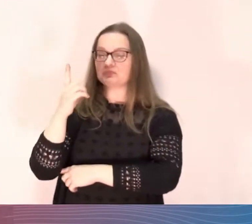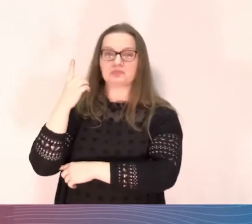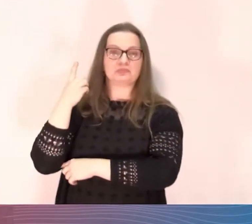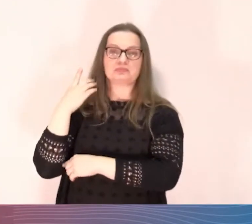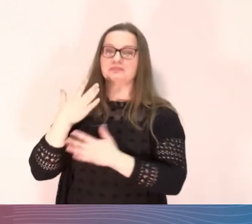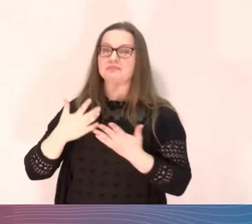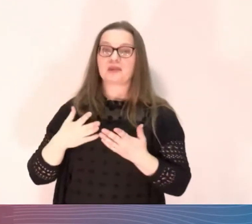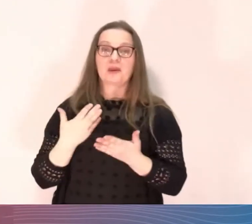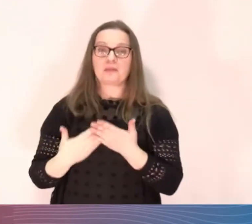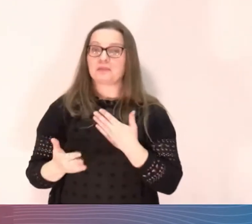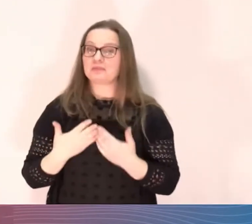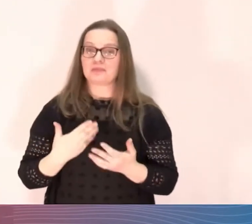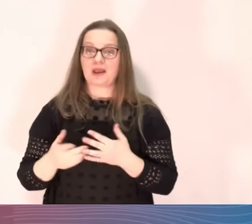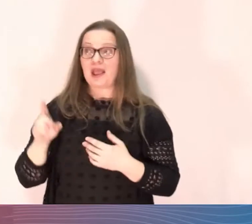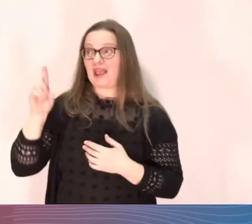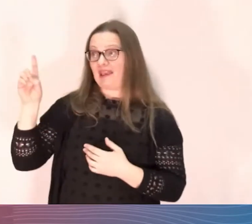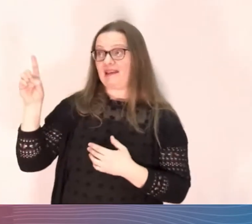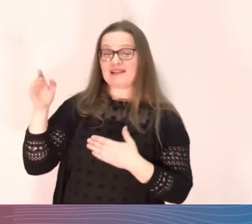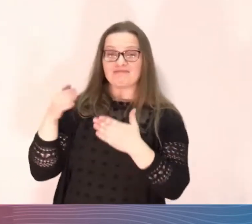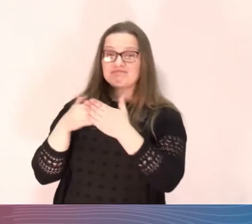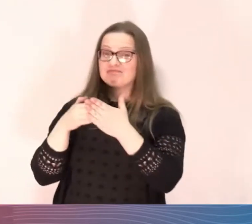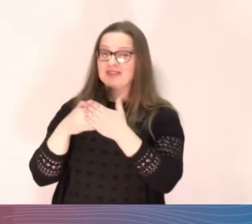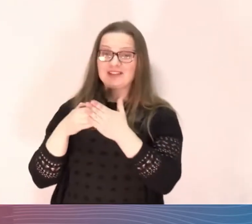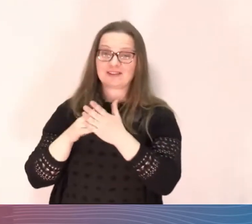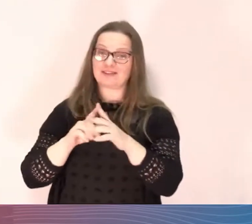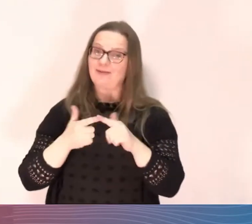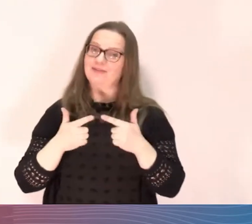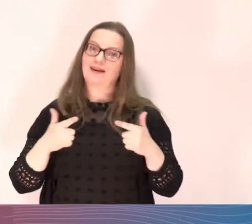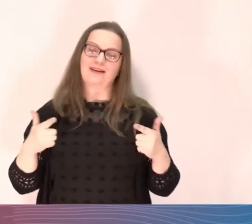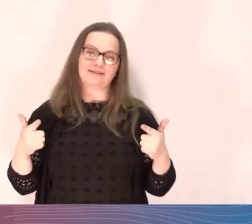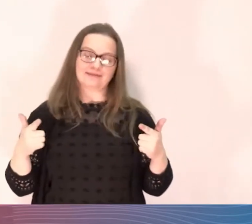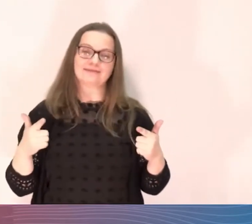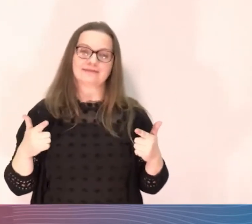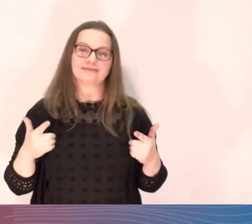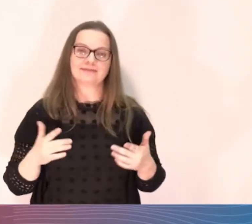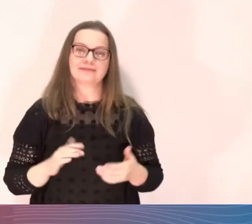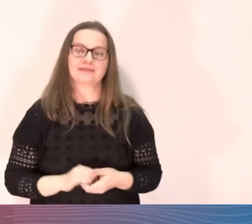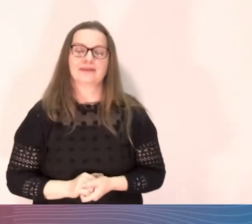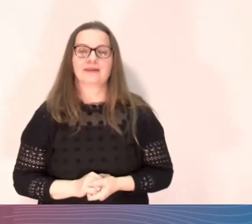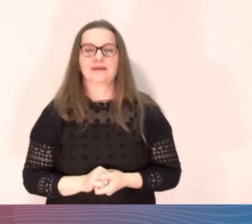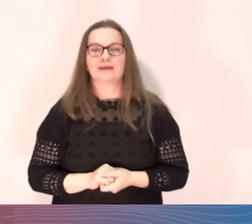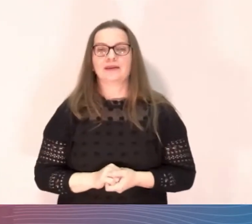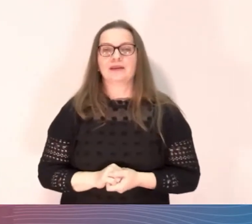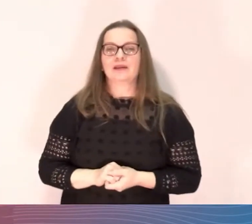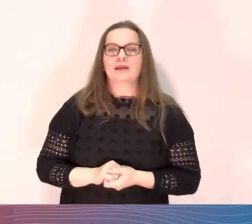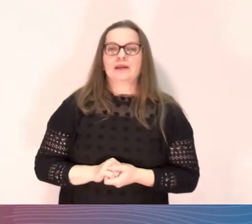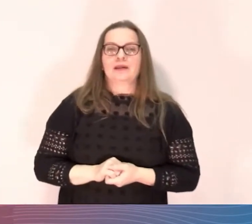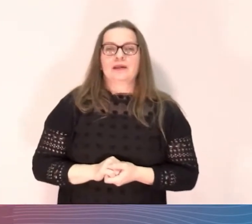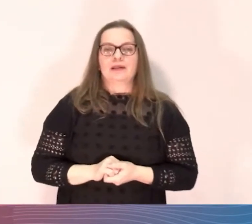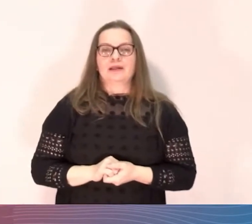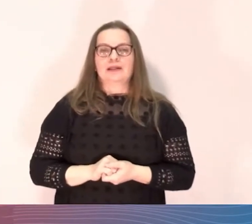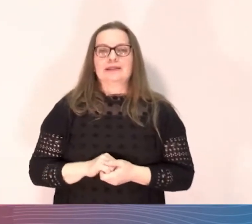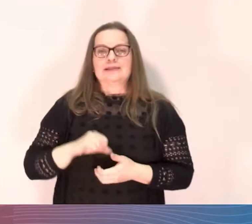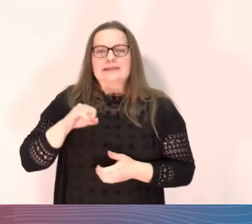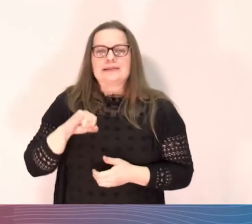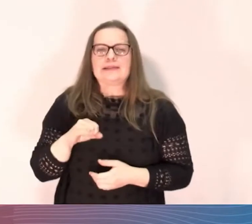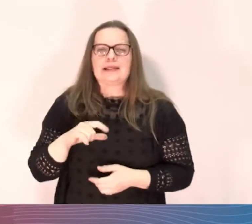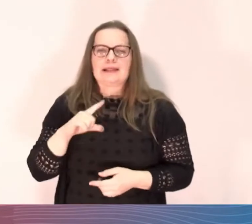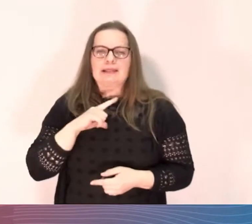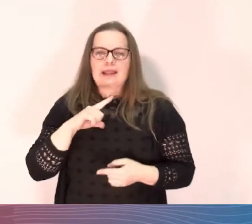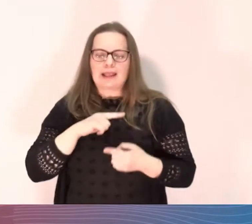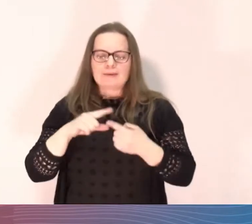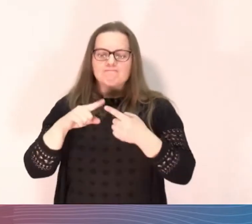porque ele não está limitado pelo tempo. Então, se a eleição e a predestinação